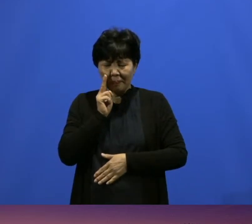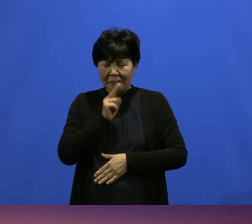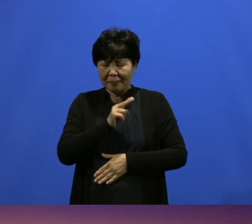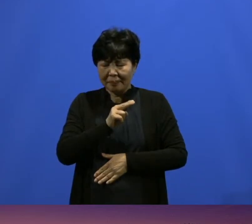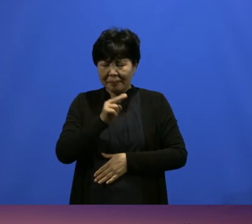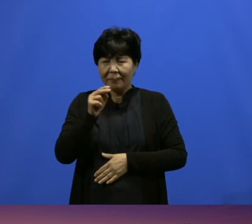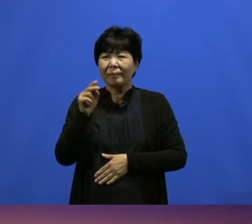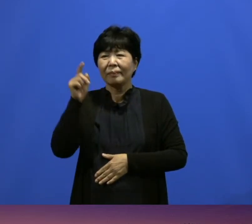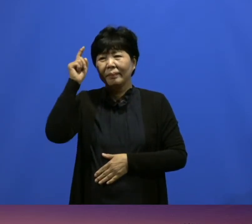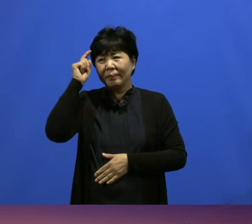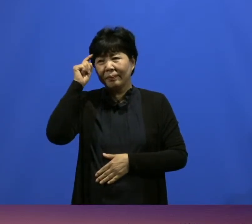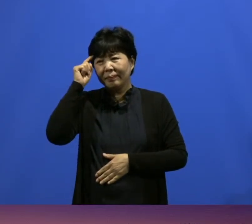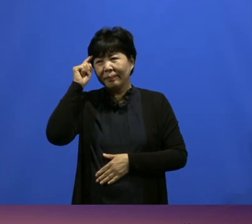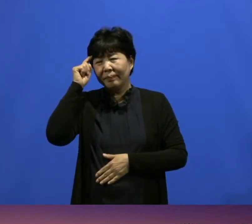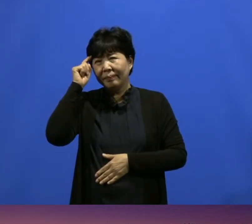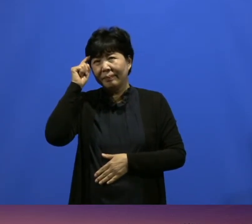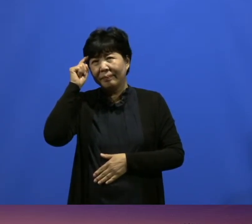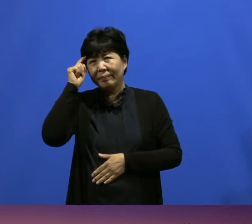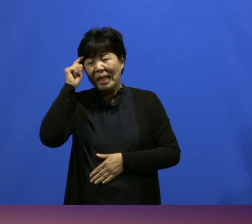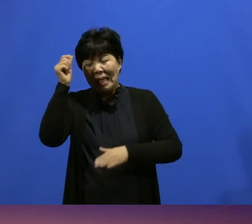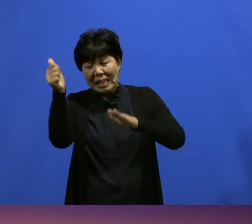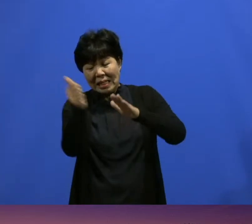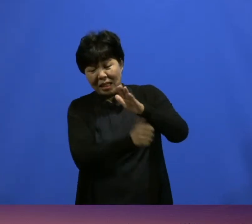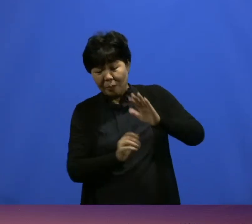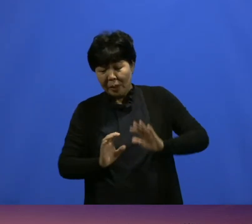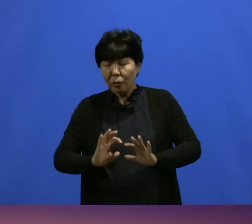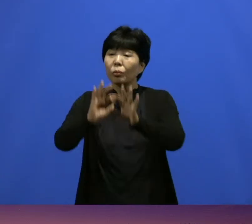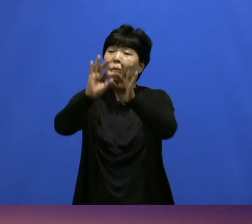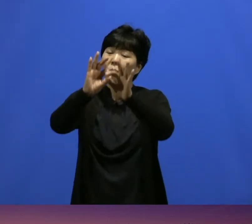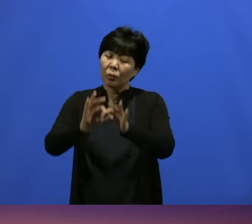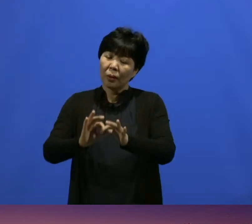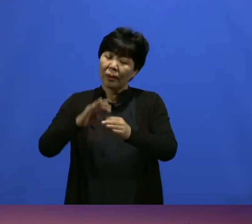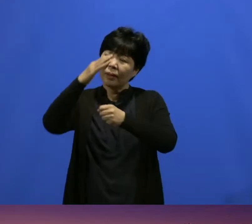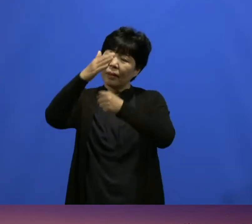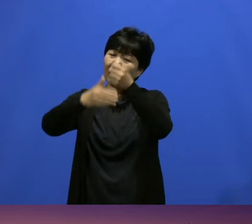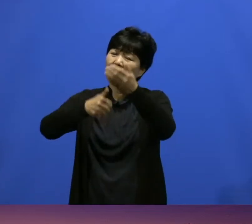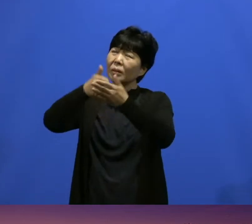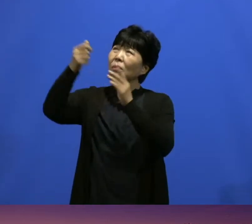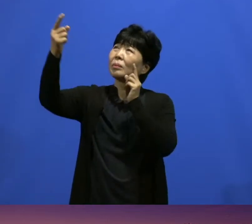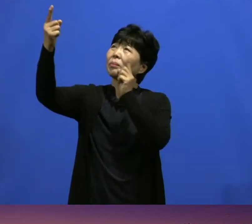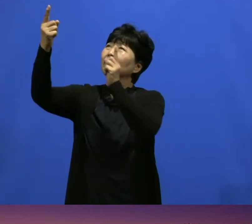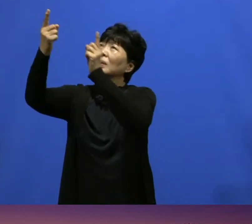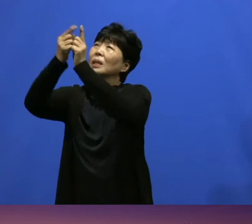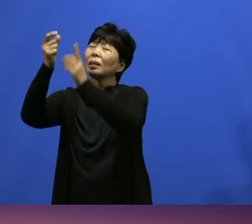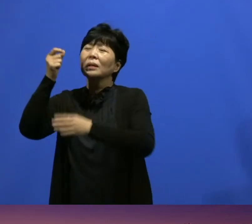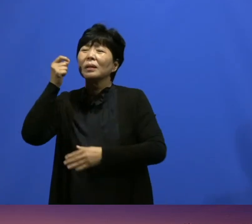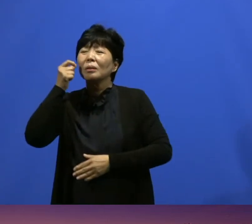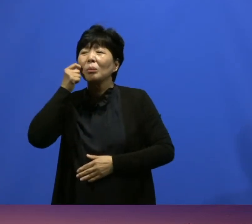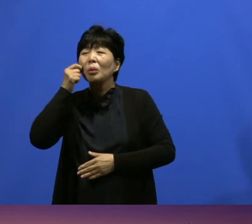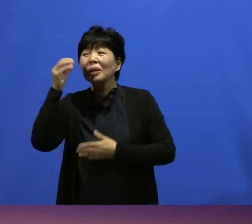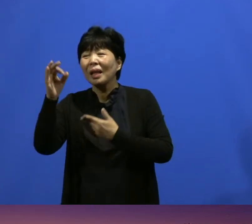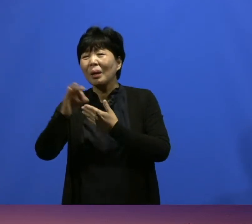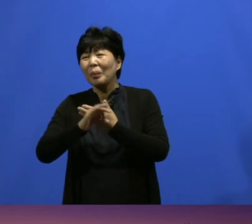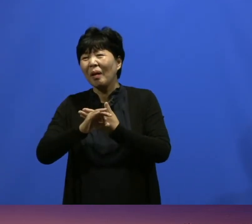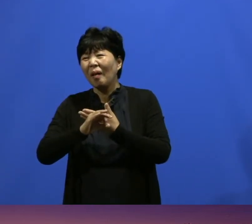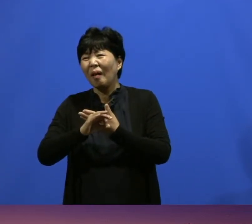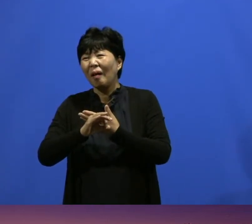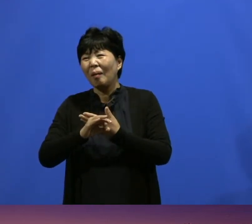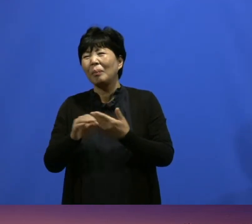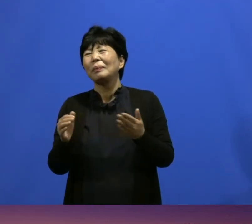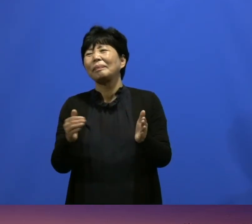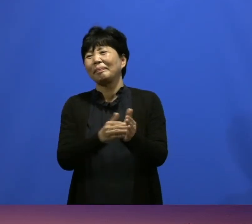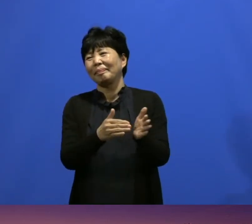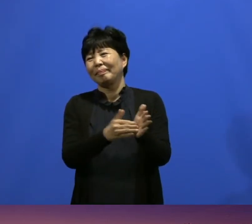그 실패를 통해서 하나님을 만나지 못하면 끝이에요. 세상